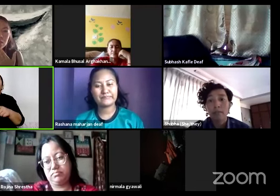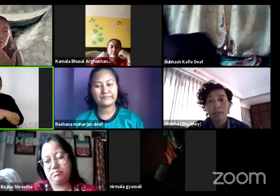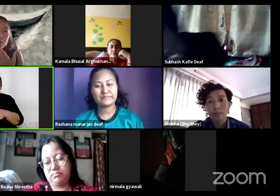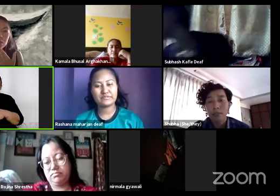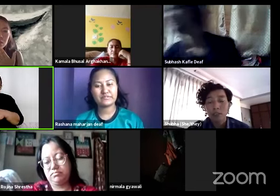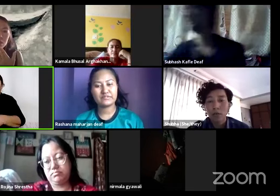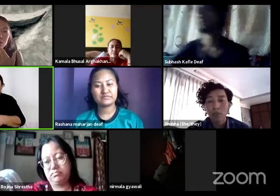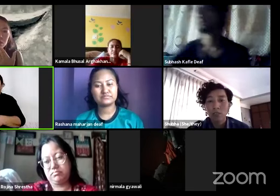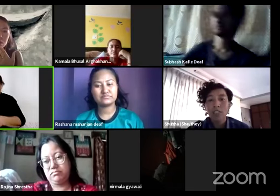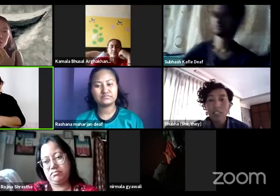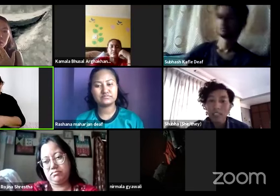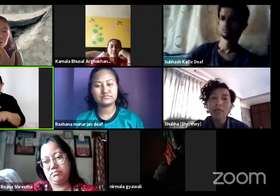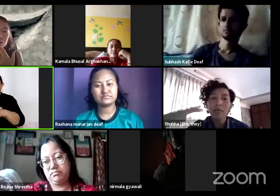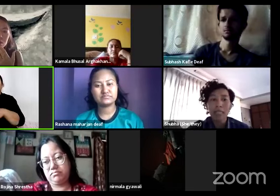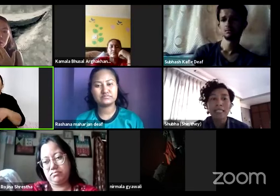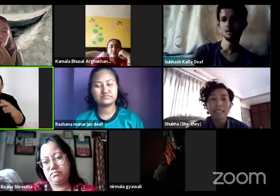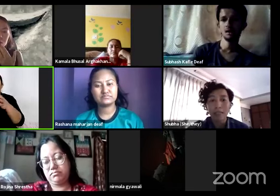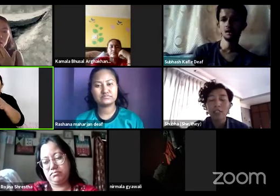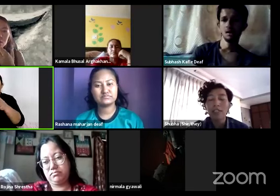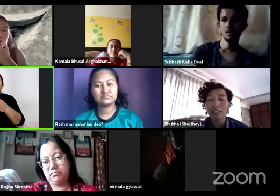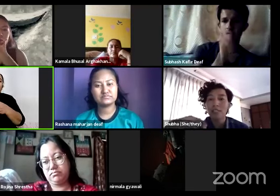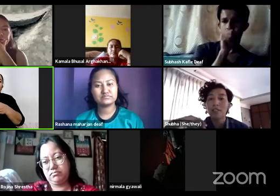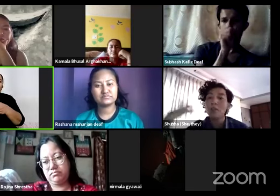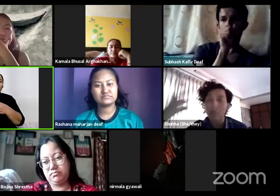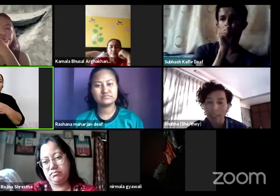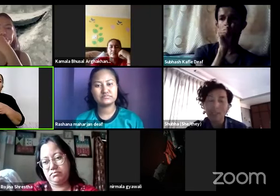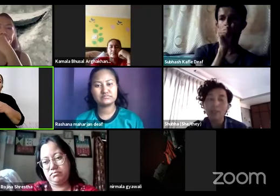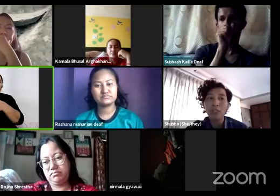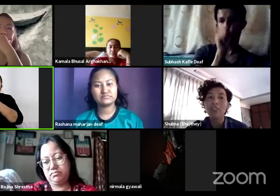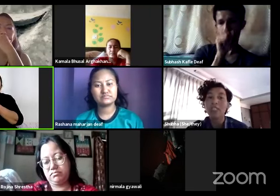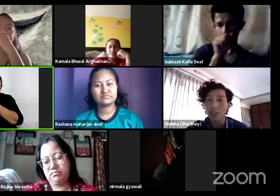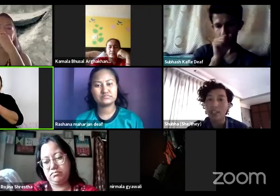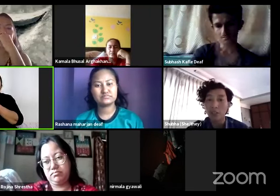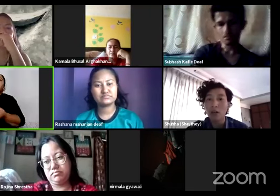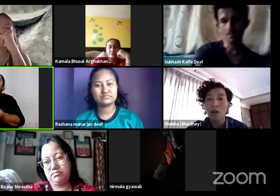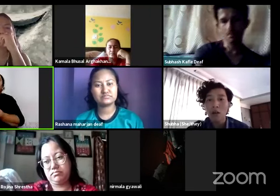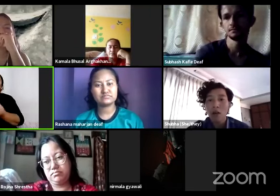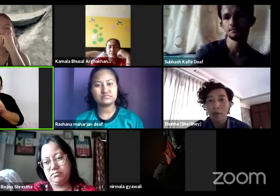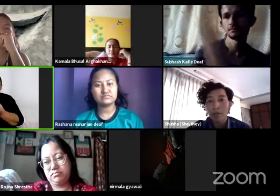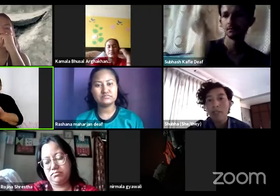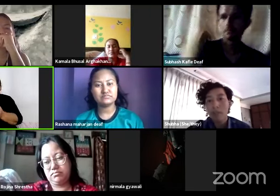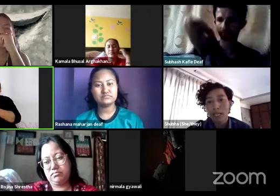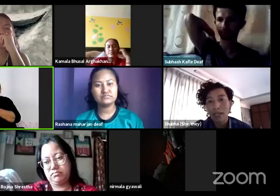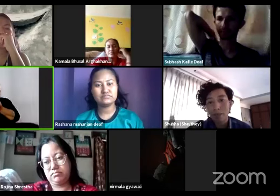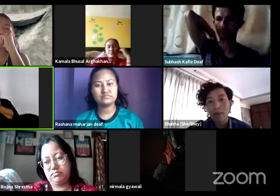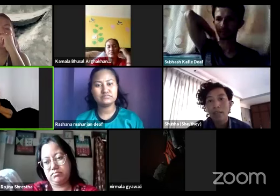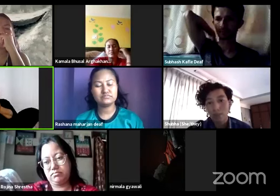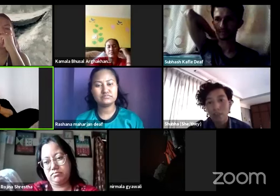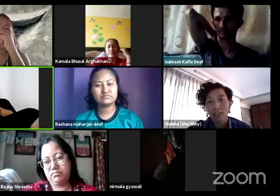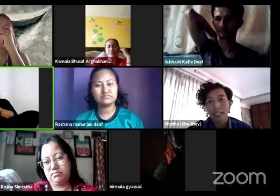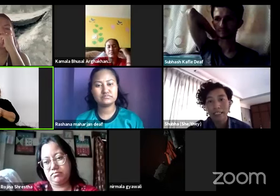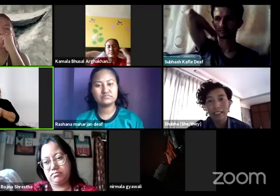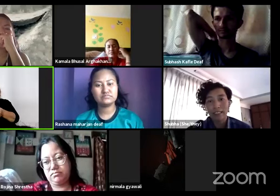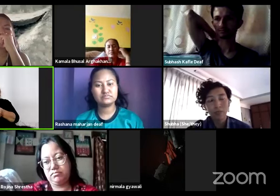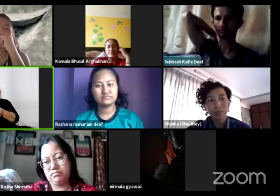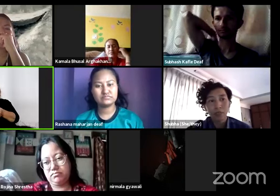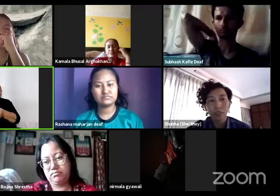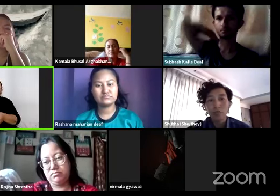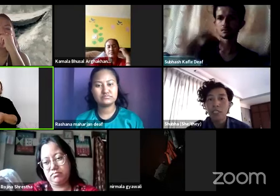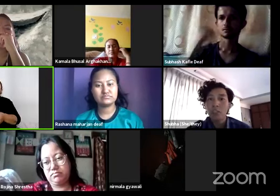समुदायबाट पार्टिसिपेन्टहरू त आउने हुन्छ. त्यसरी नै पनि एक हिसाबले त्यो इन्टरसेक्सन नभनिकन पनि कसरी गर्ने त भन्ने पनि एउटा बाटो हुन सक्ला कि